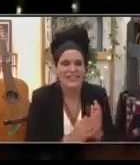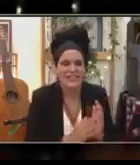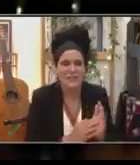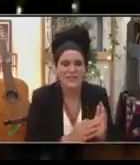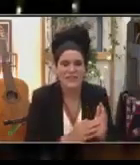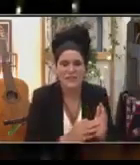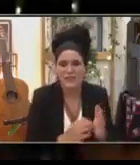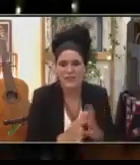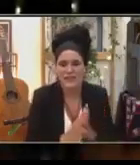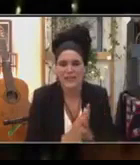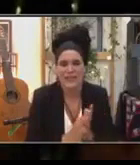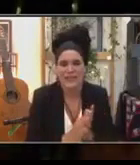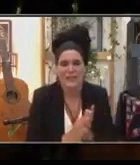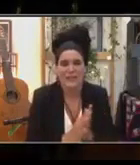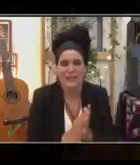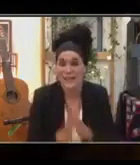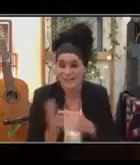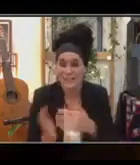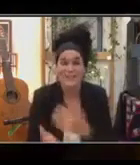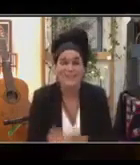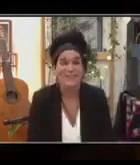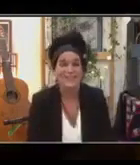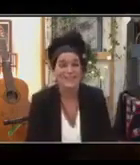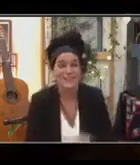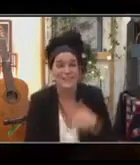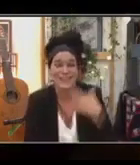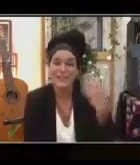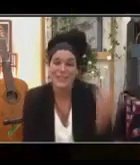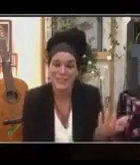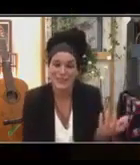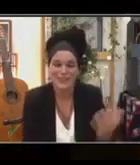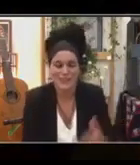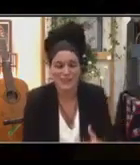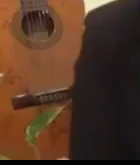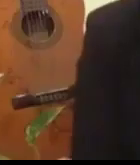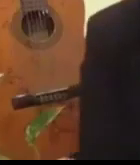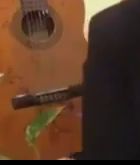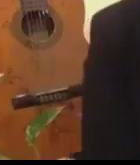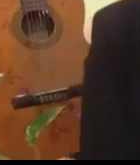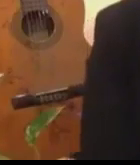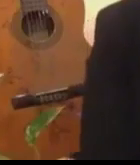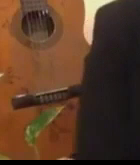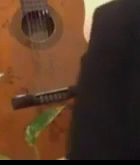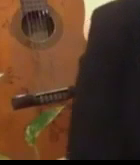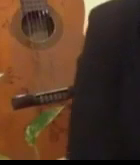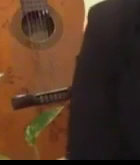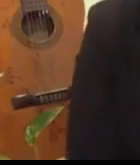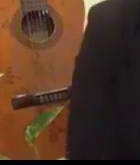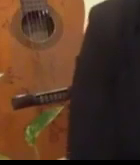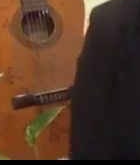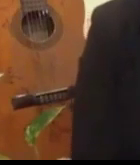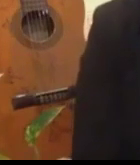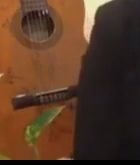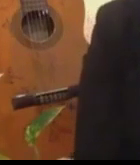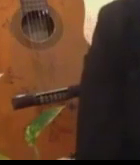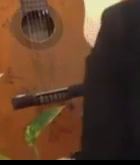son espectáculos en los que además siempre explicamos que puede ir cualquier persona, porque muchas veces al decir que son